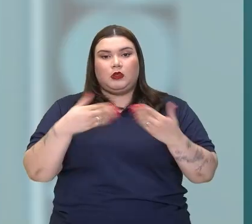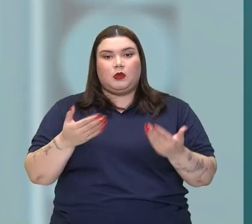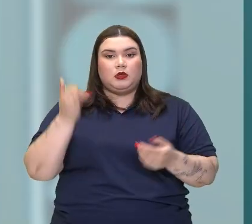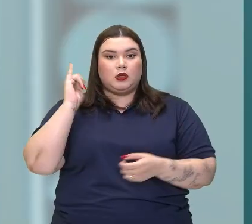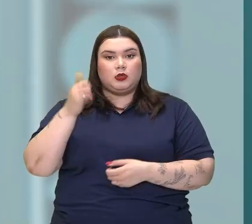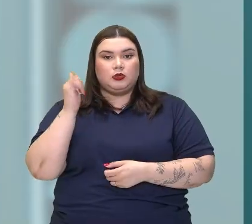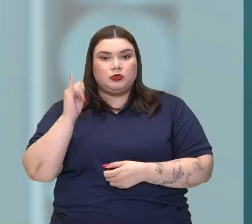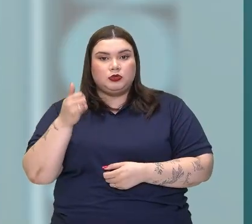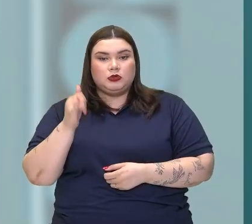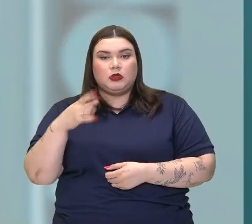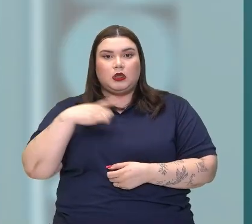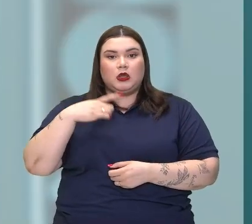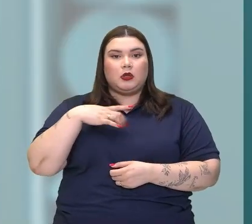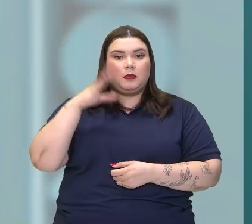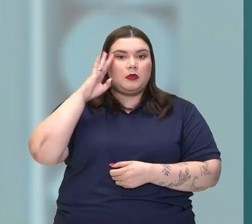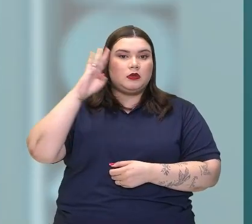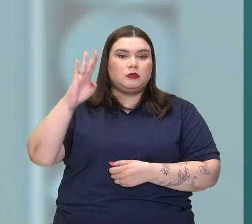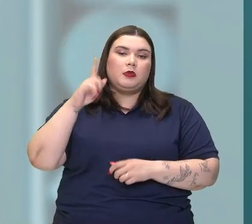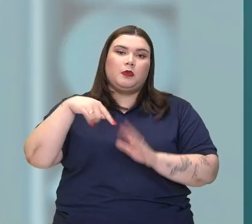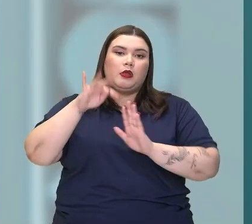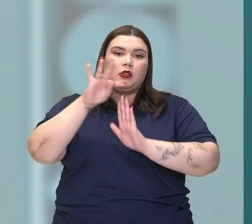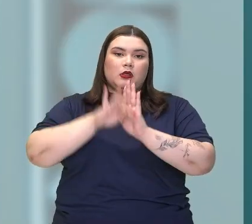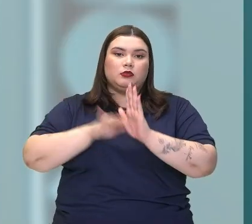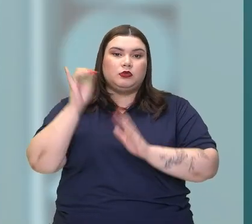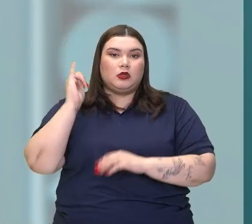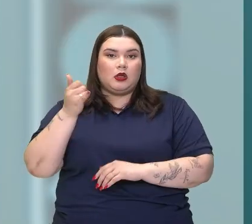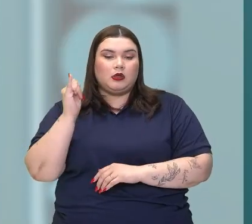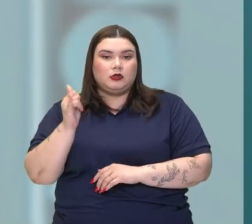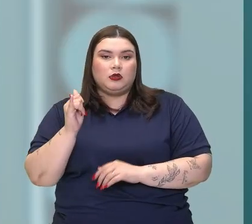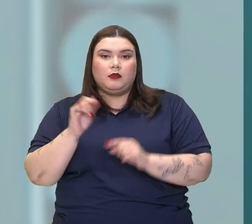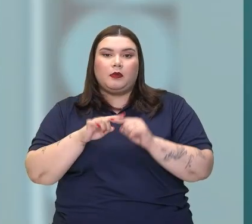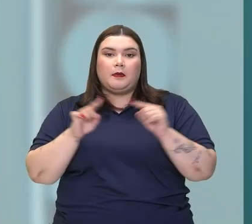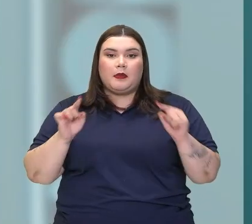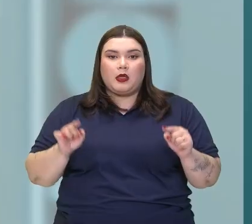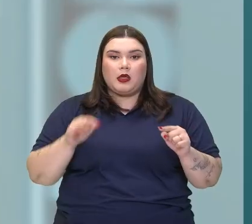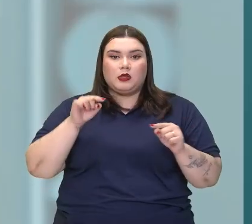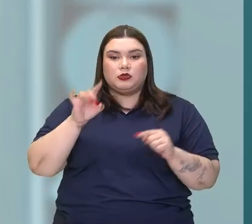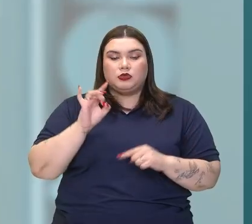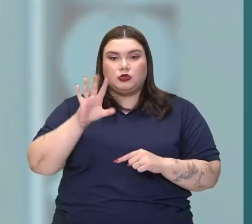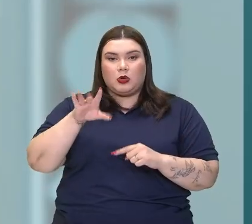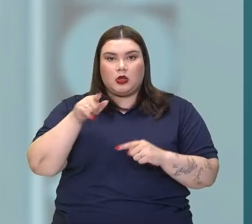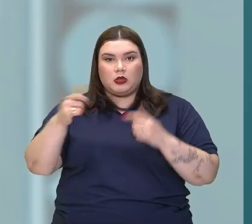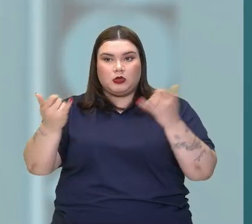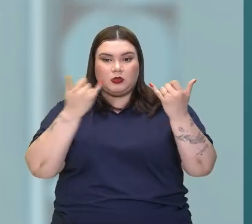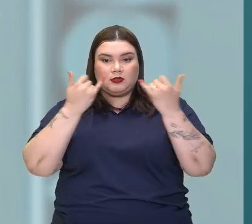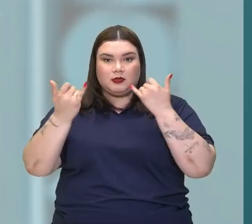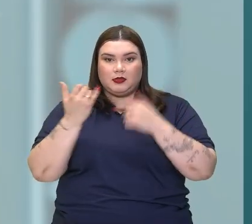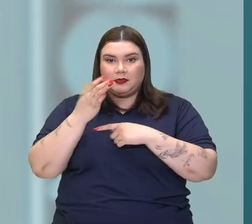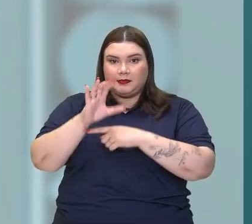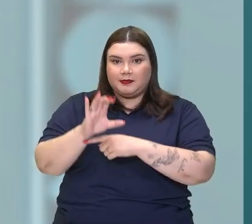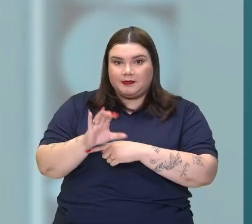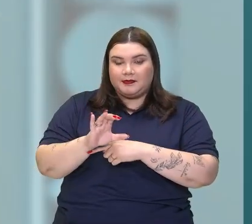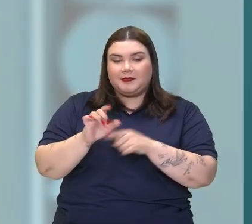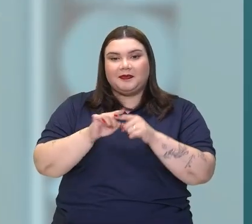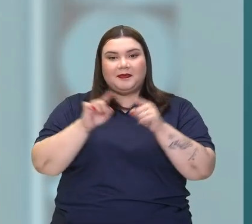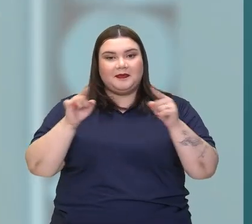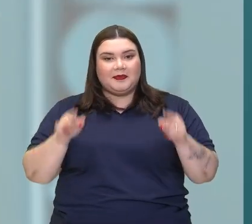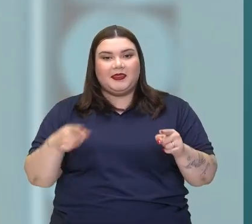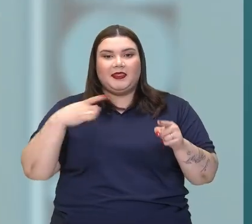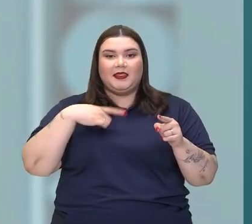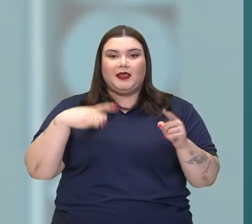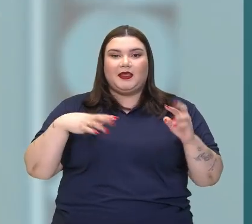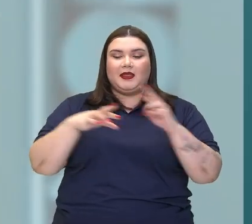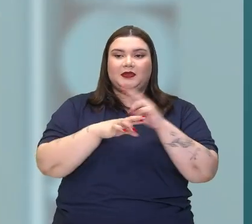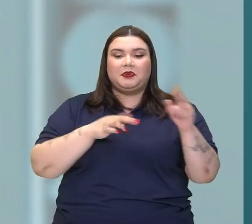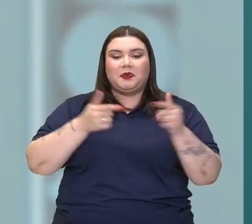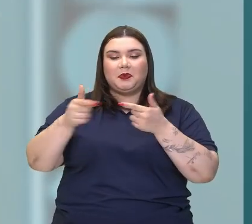exemplo, o que predomina é o texto narrativo, mas isso não quer dizer que só ele vai estar ali. Ele vai se misturar com outros tipos textuais, como